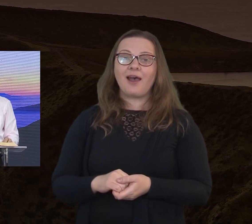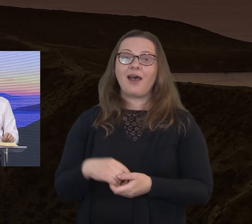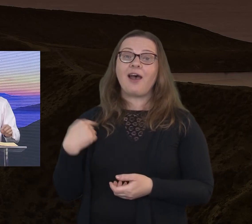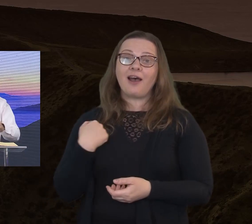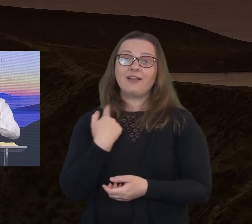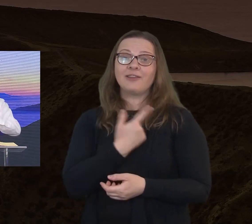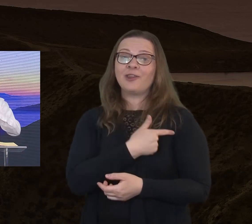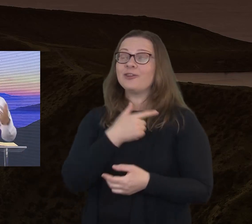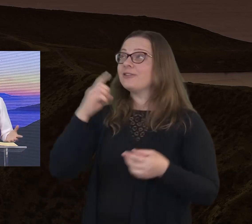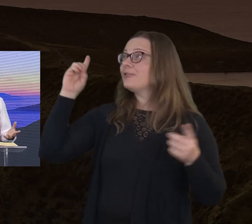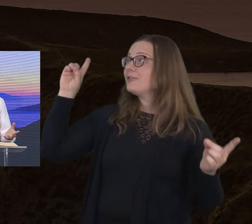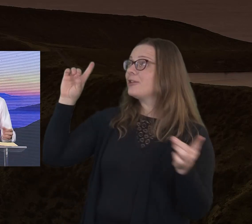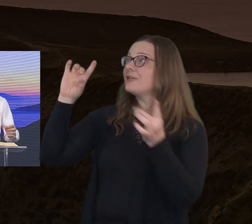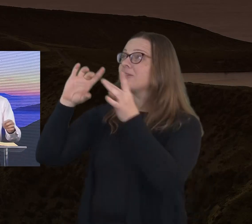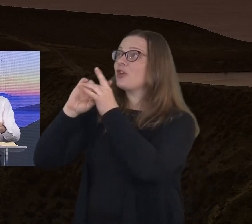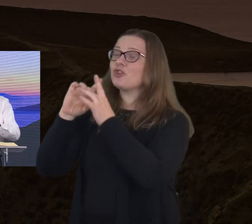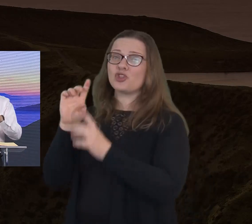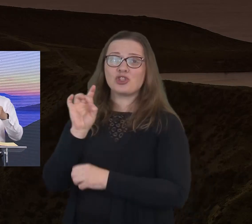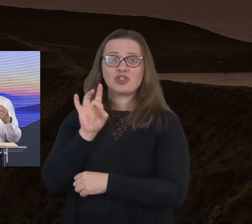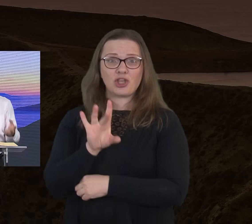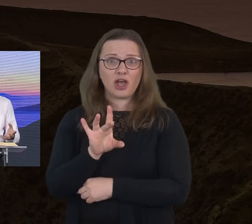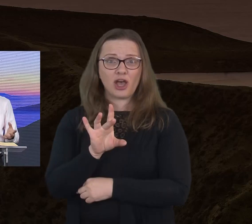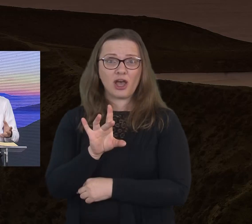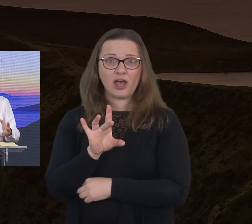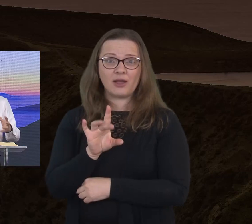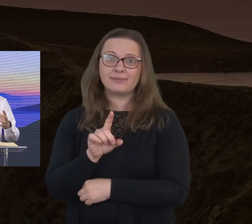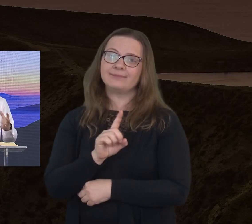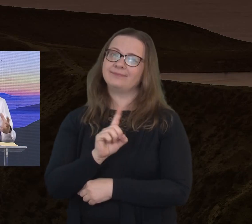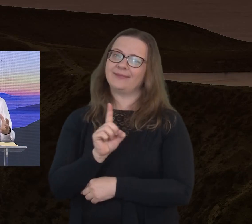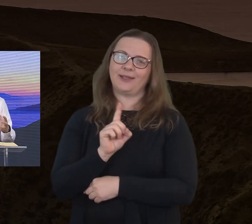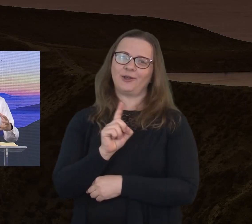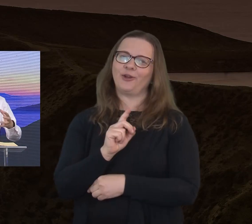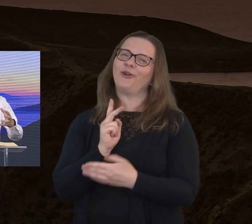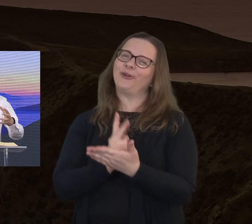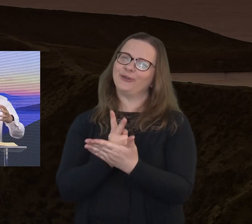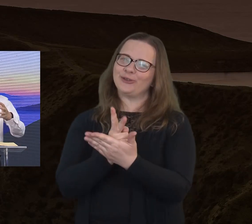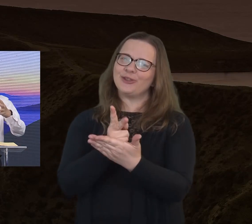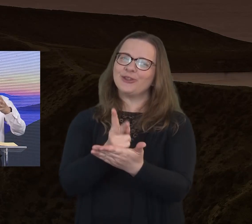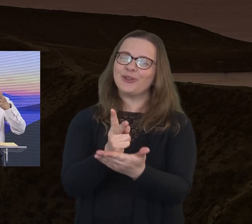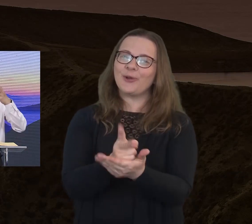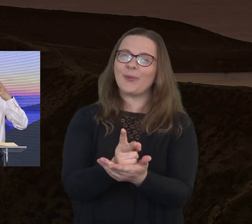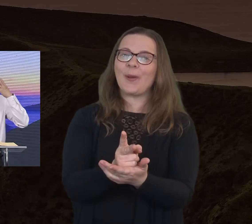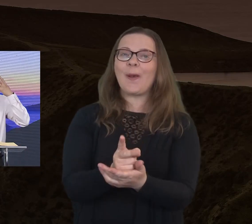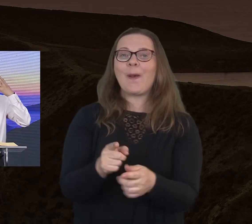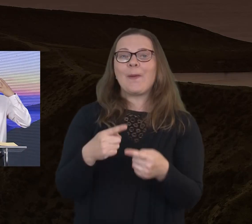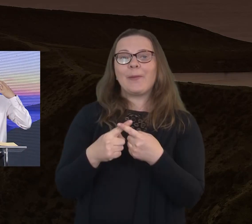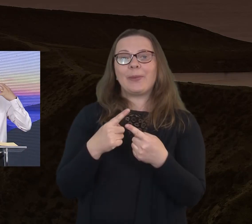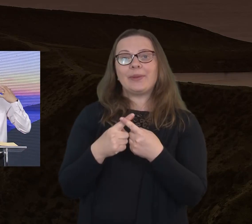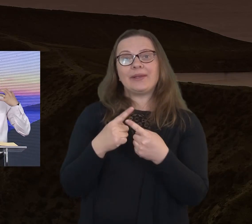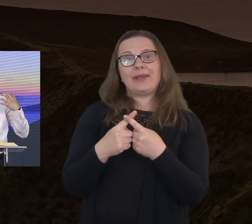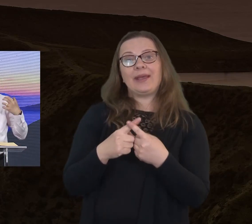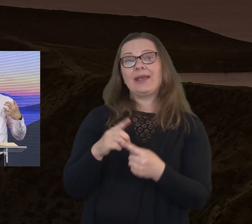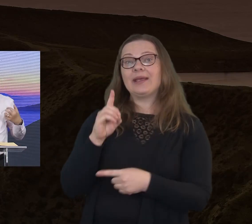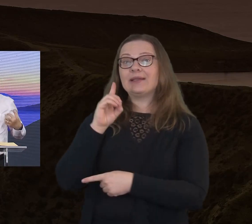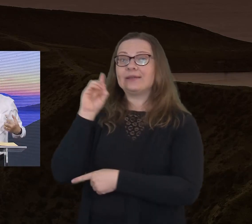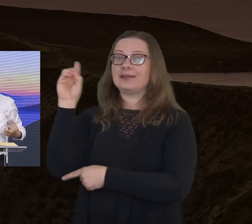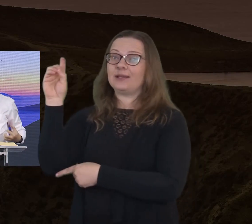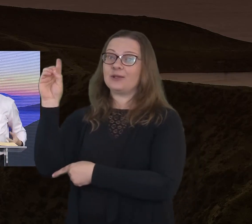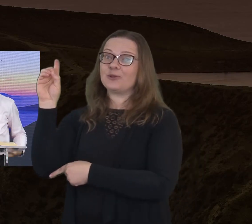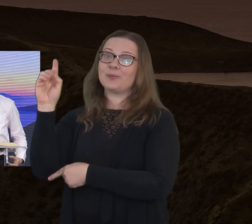reconexão precisa ser mais do que isso. A nossa reconexão Deus precisa reconectar todo esse